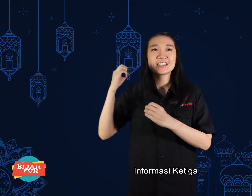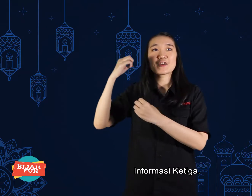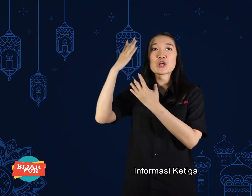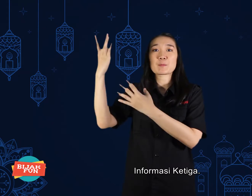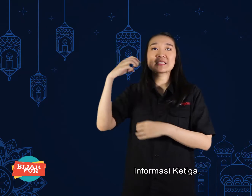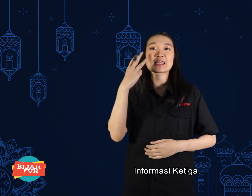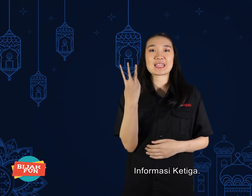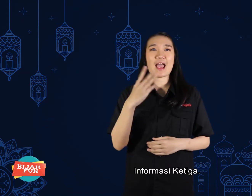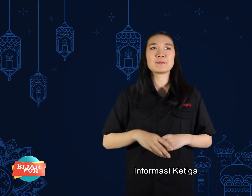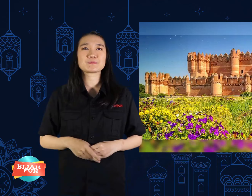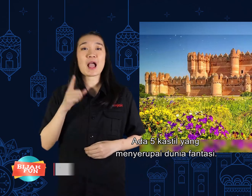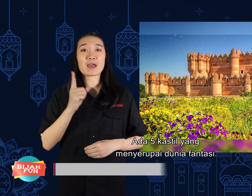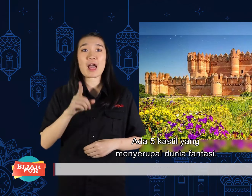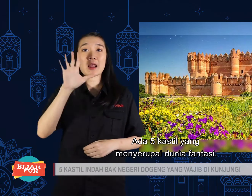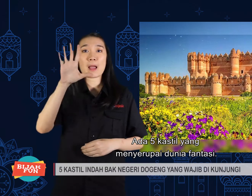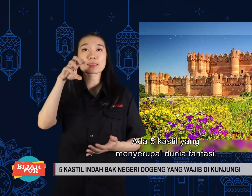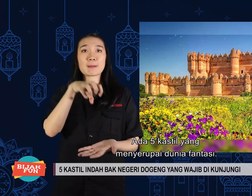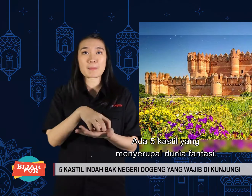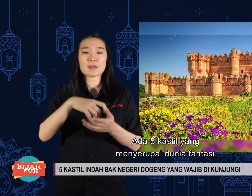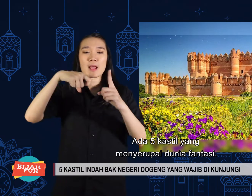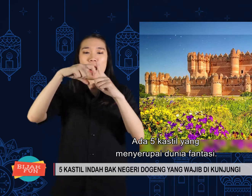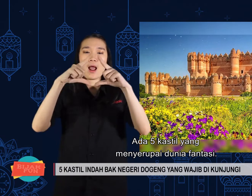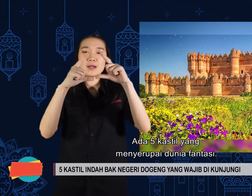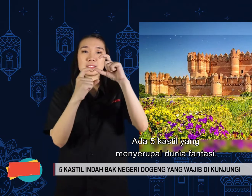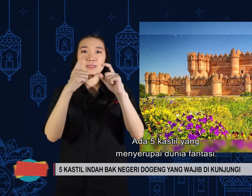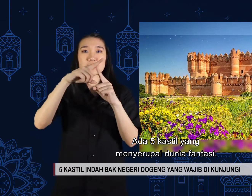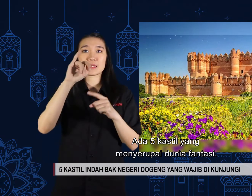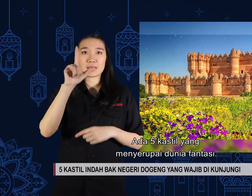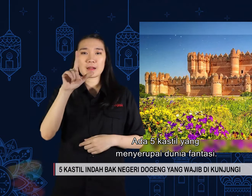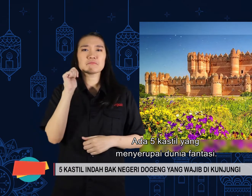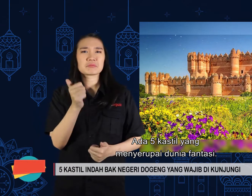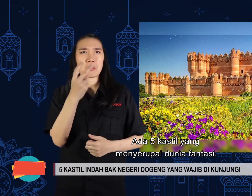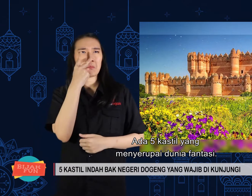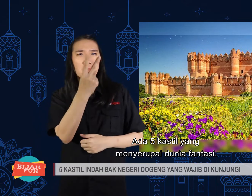Informasi ketiga, ada 5 kastil yang menyerupai dunia fantasi.